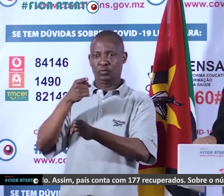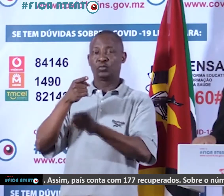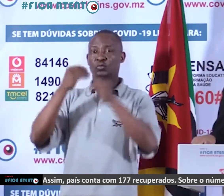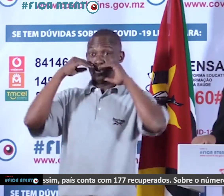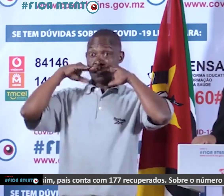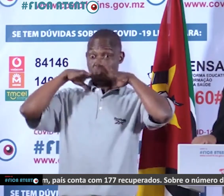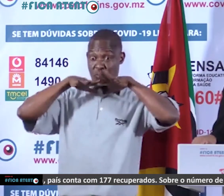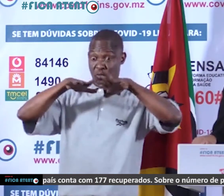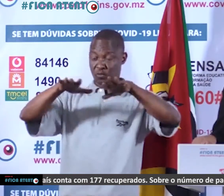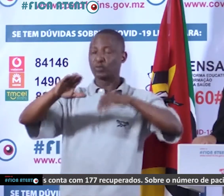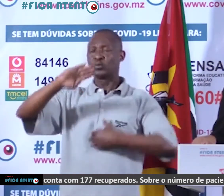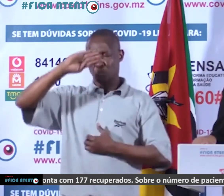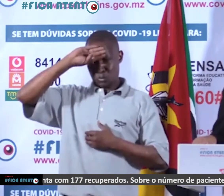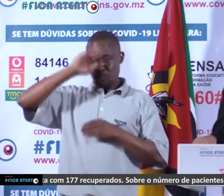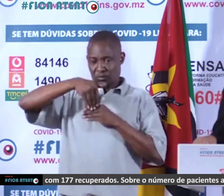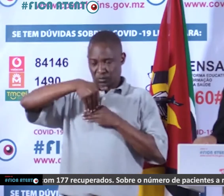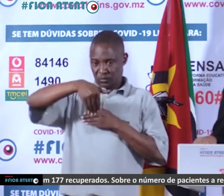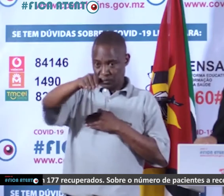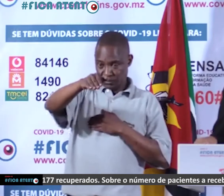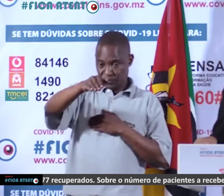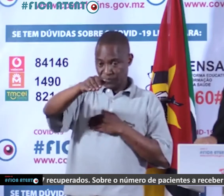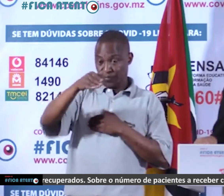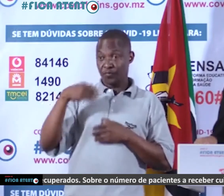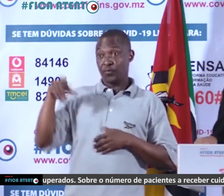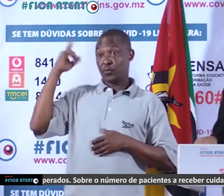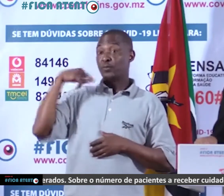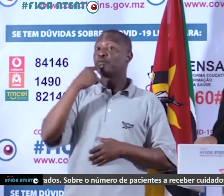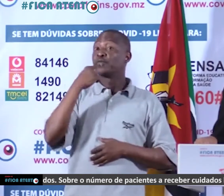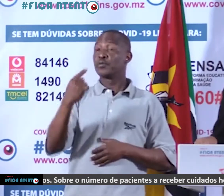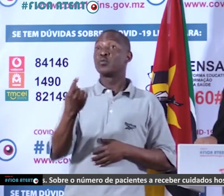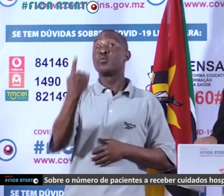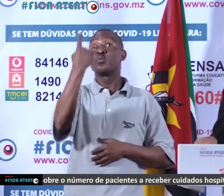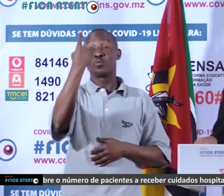ativos. Dissemos que um caso positivo da província